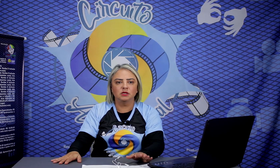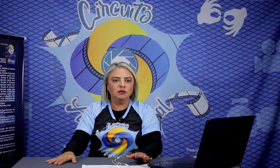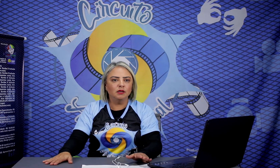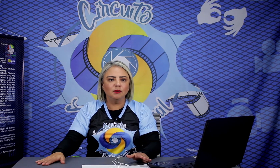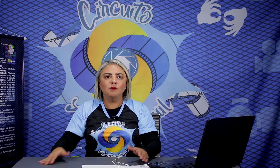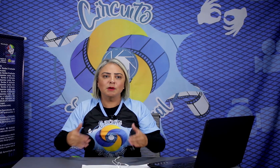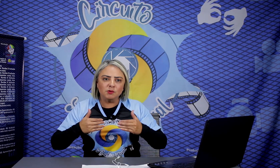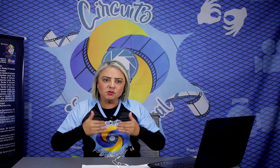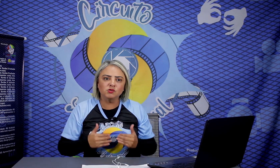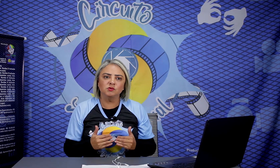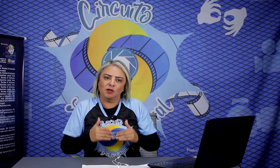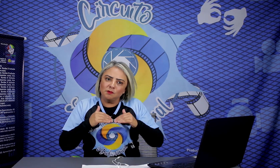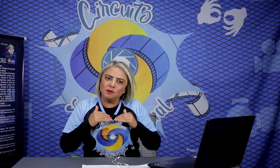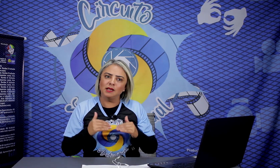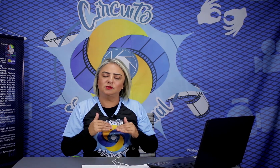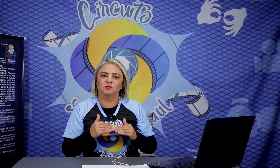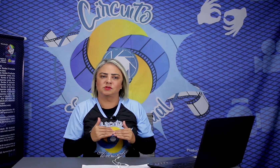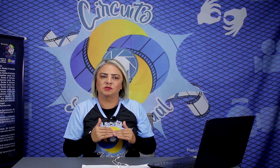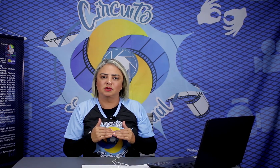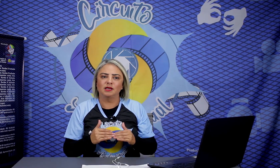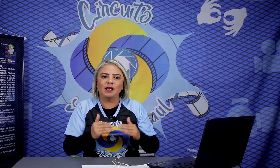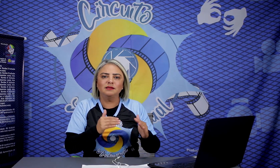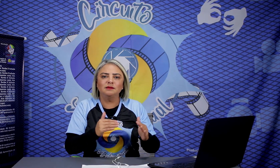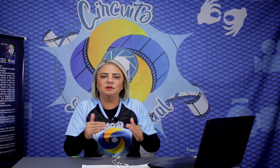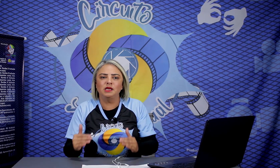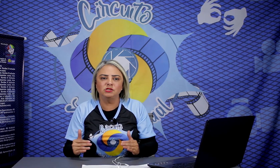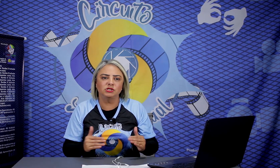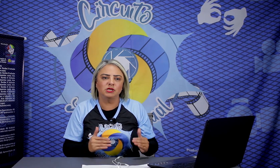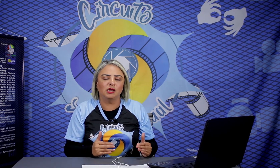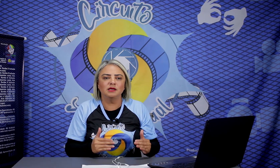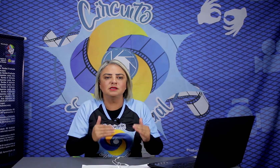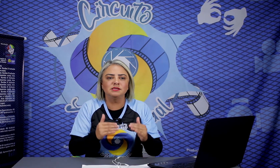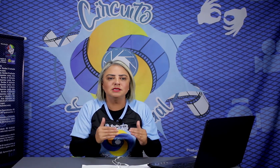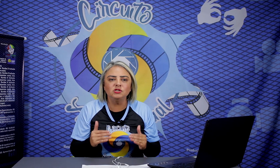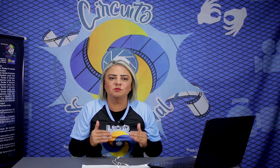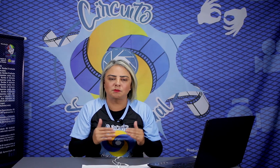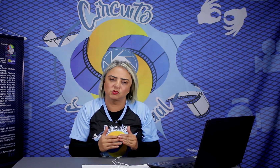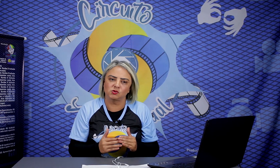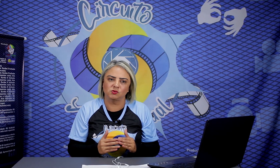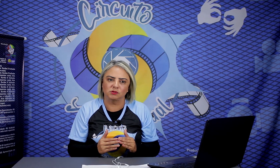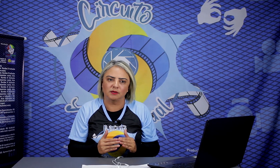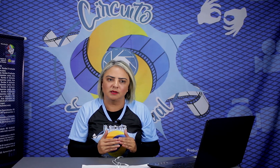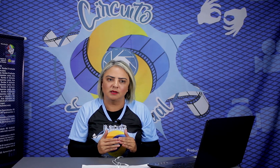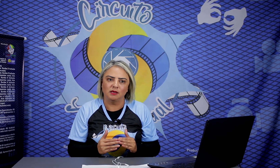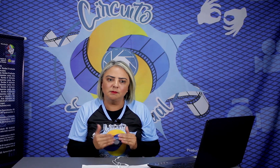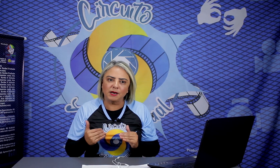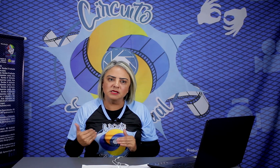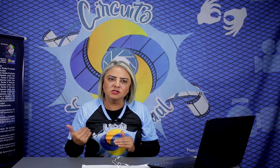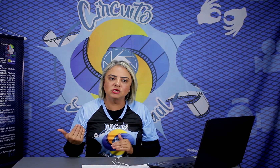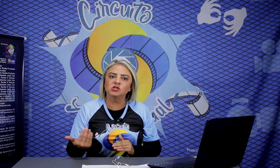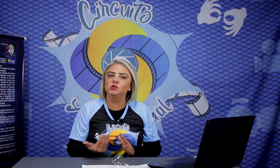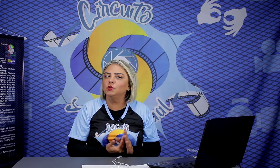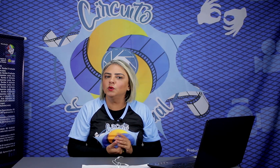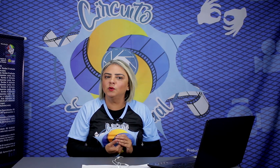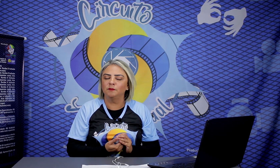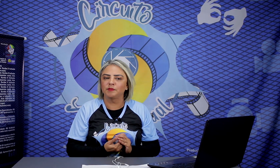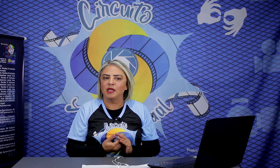Não, é uma postura, é um ethos. Cada ambiente exige uma postura. E para isso a gente estudou, a